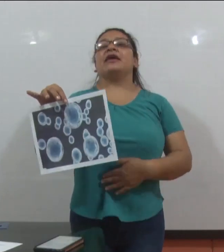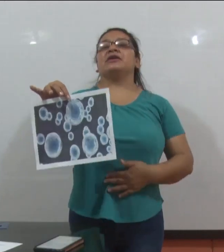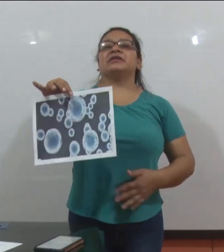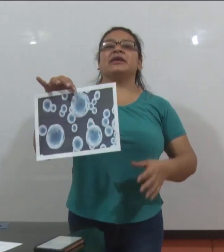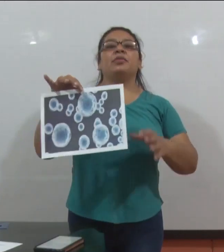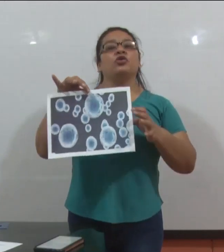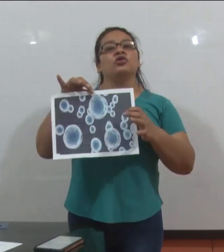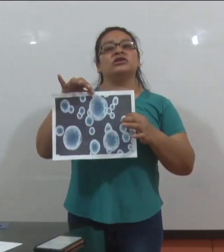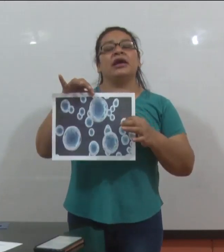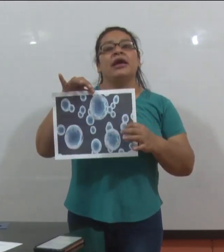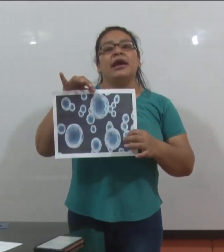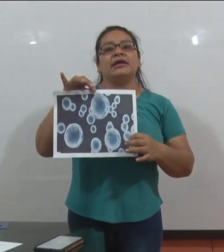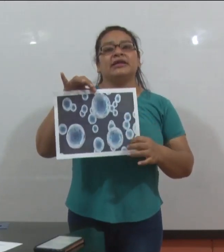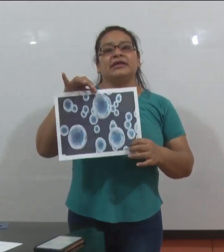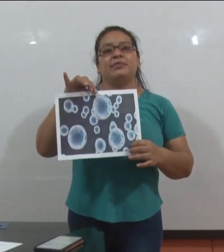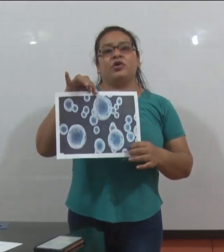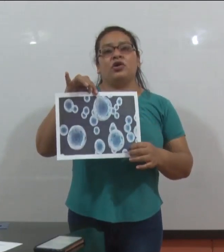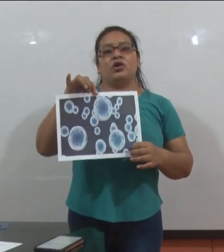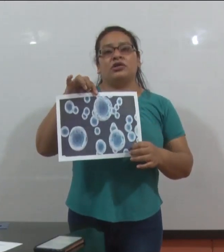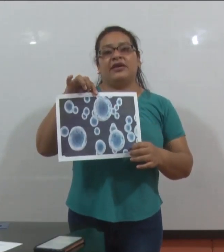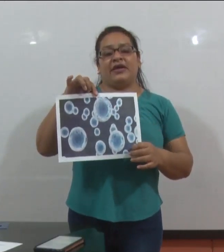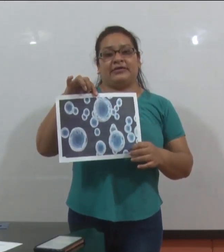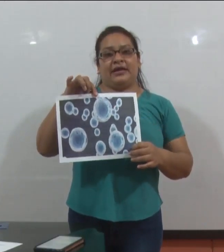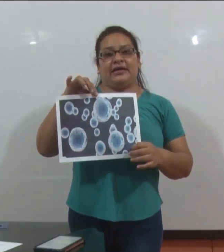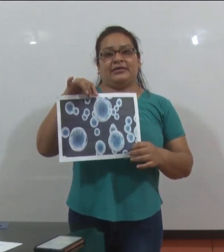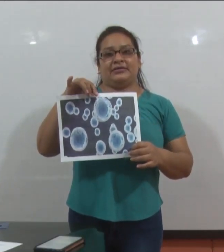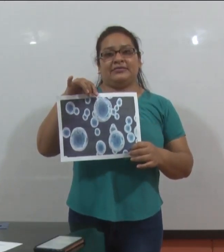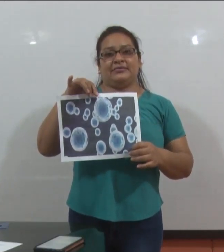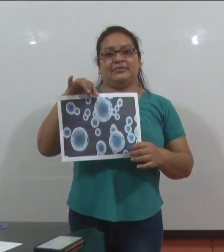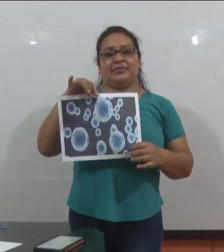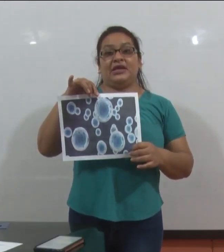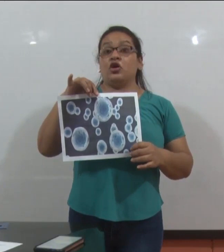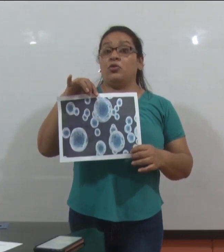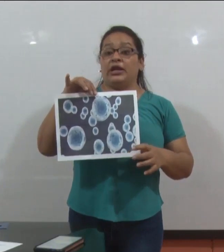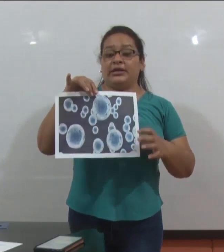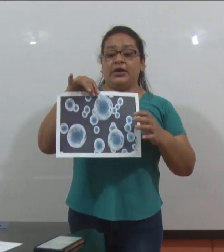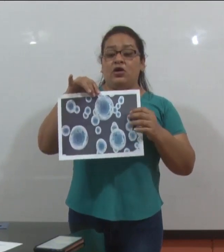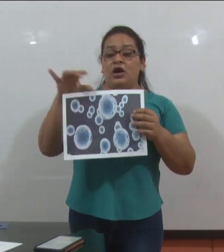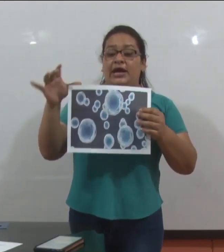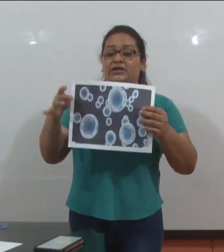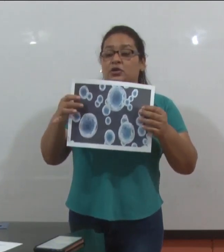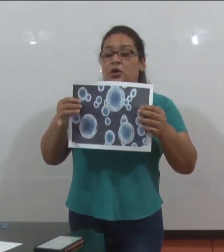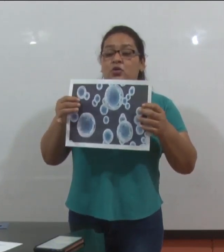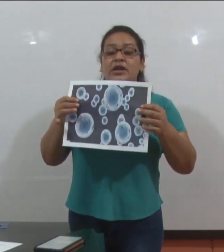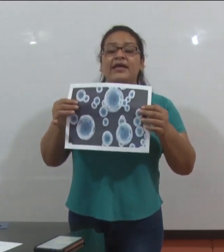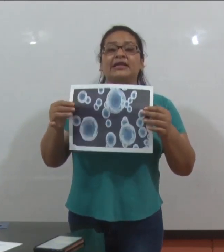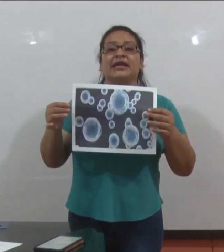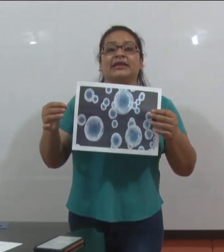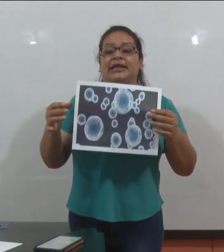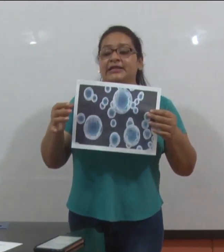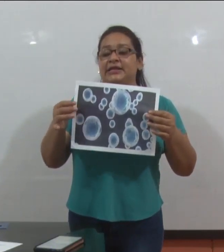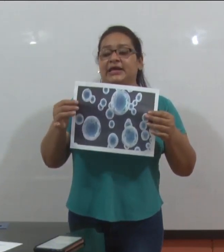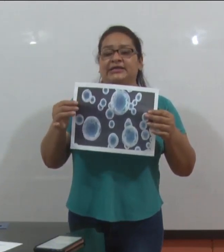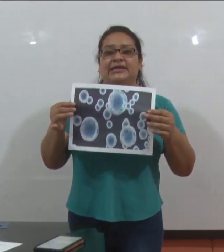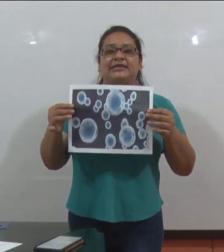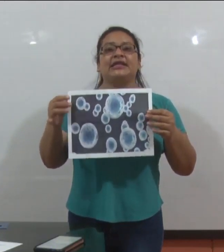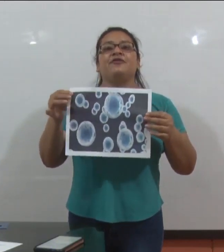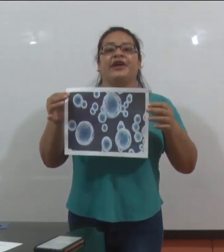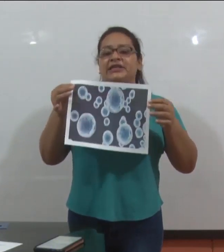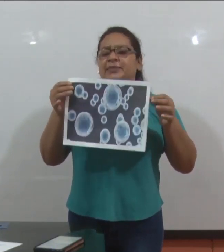veces se produce este tipo de bacterias. Y como les digo, es en una de las características que se diferencia, porque